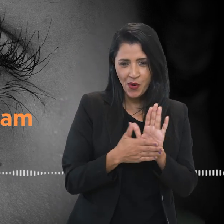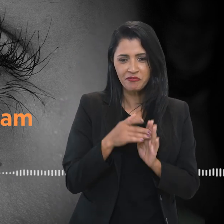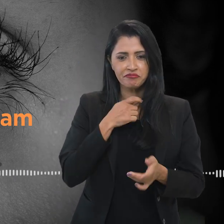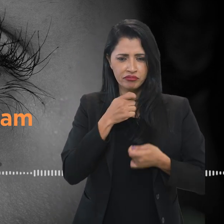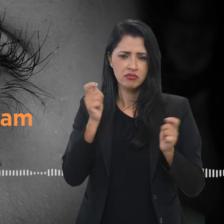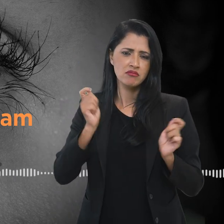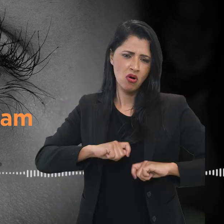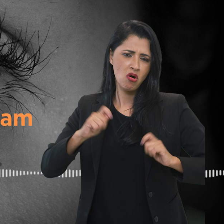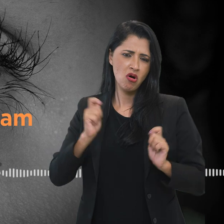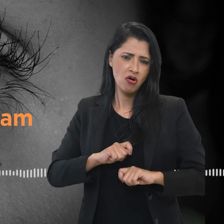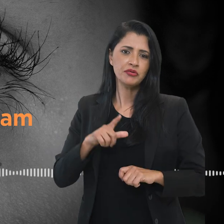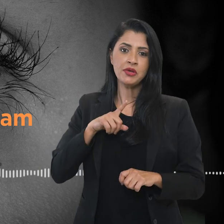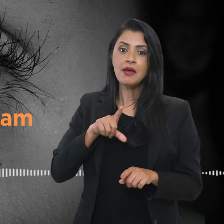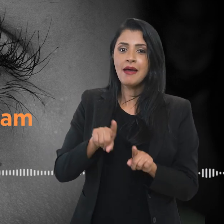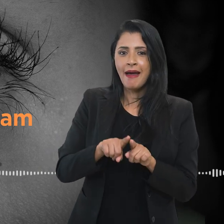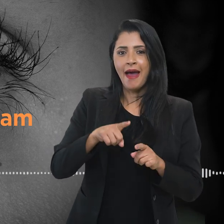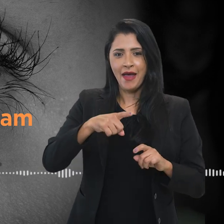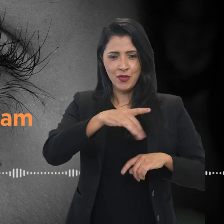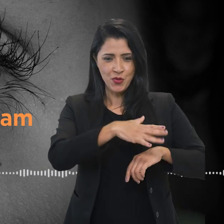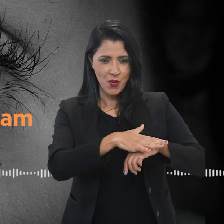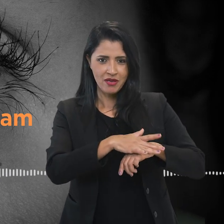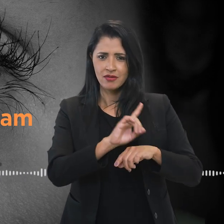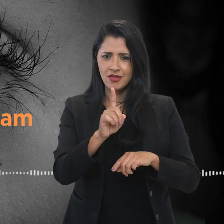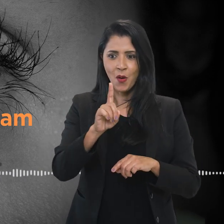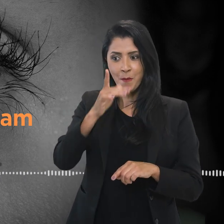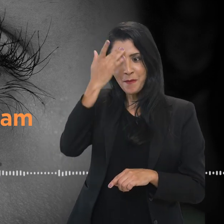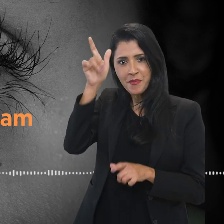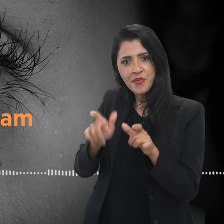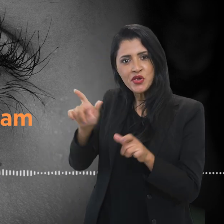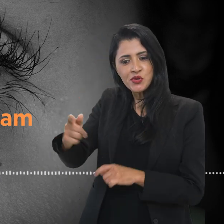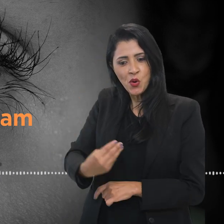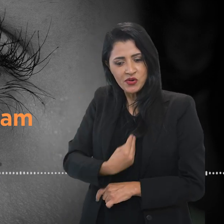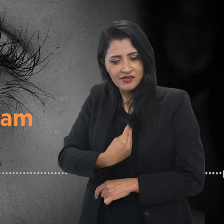esse lugar é possível. Em vez das doenças, pessoas que